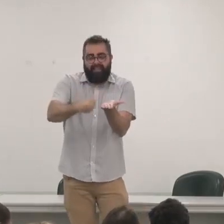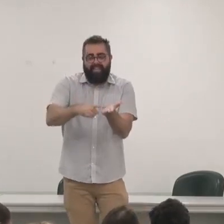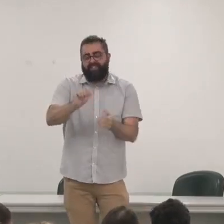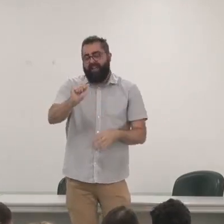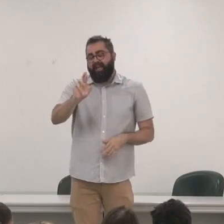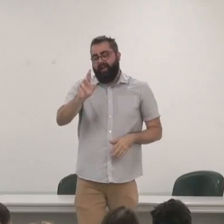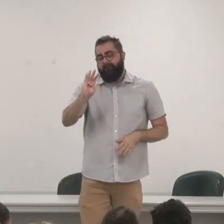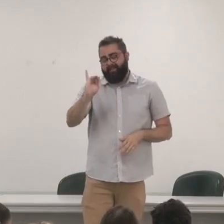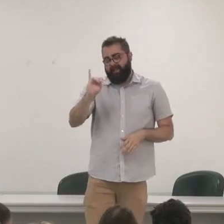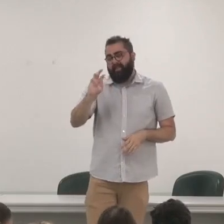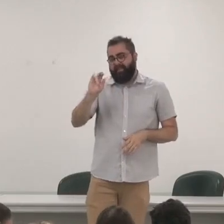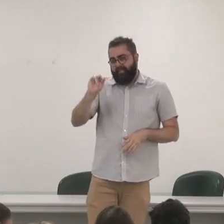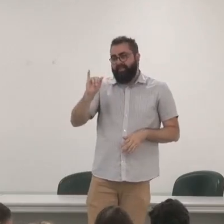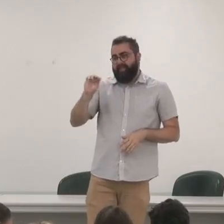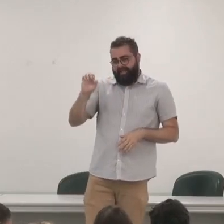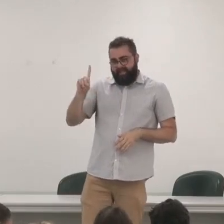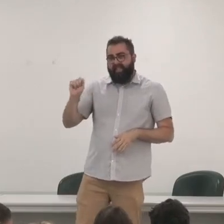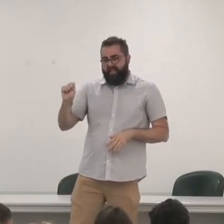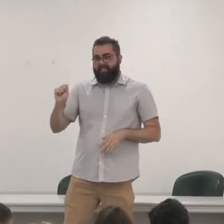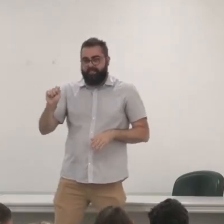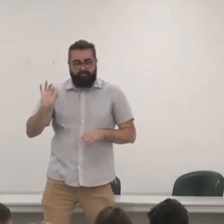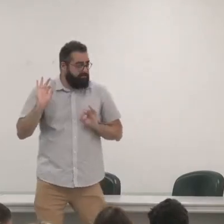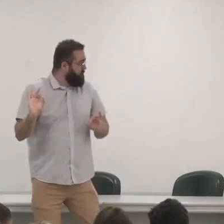a arbitrariedade.